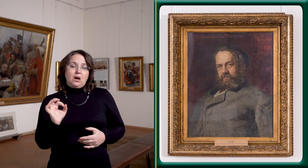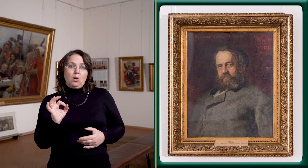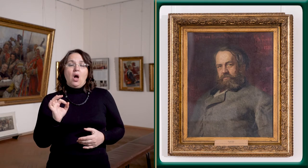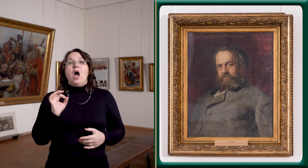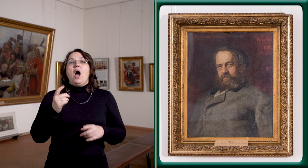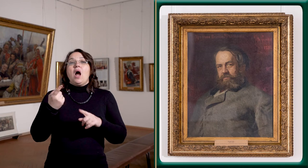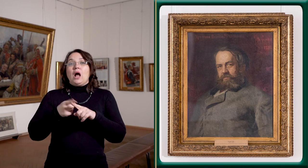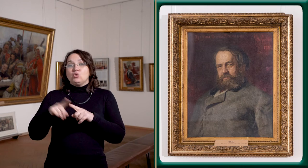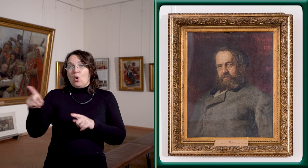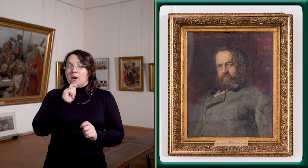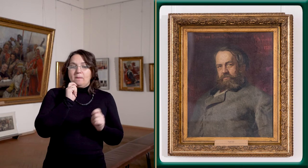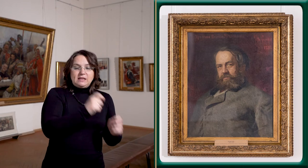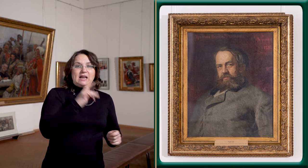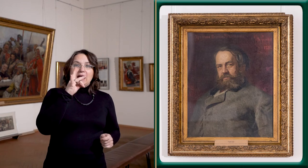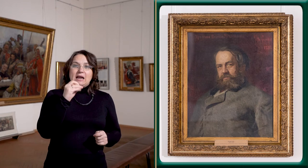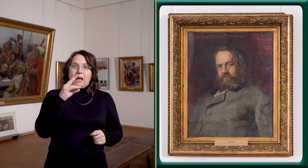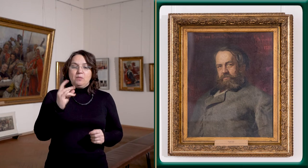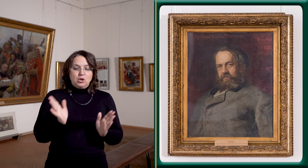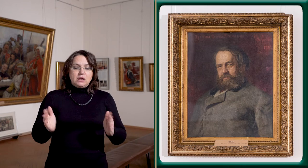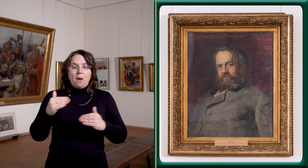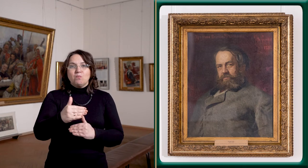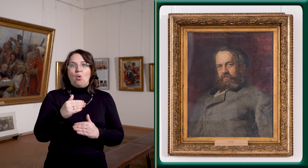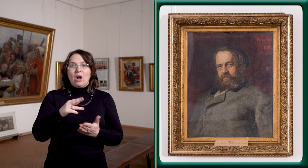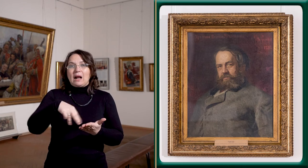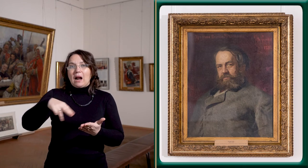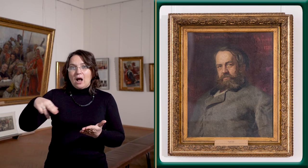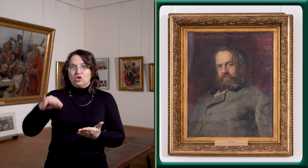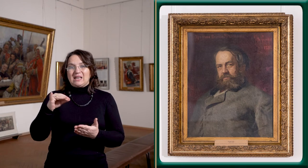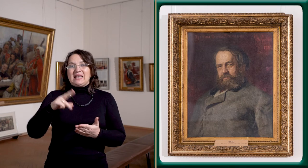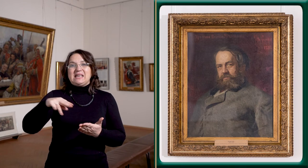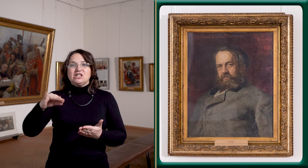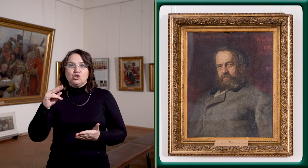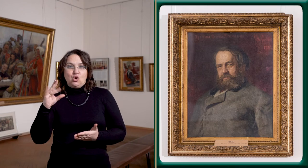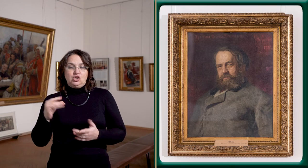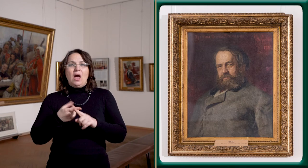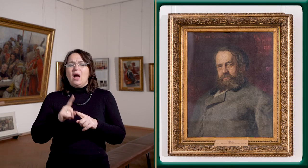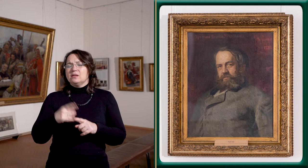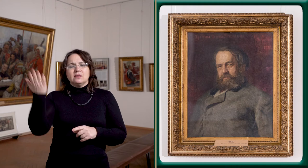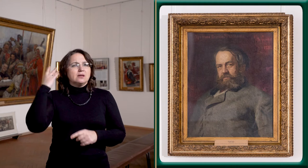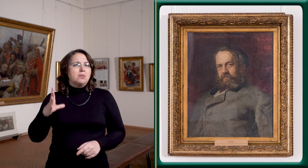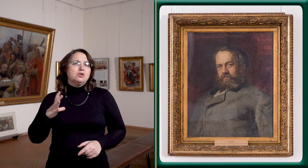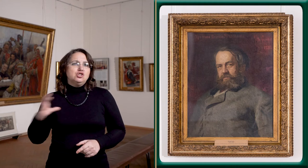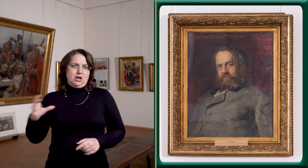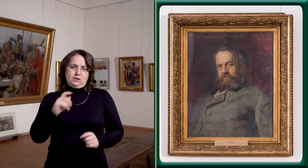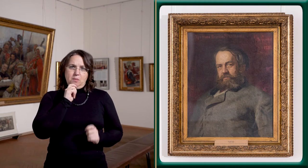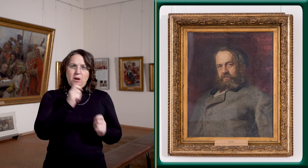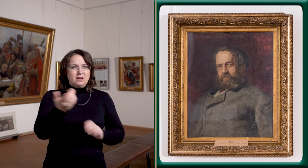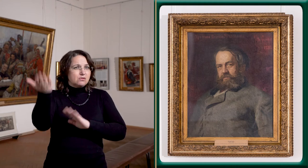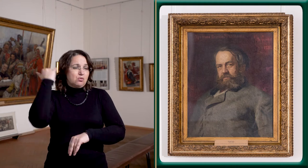подарил маленькому Репину набор акварельных красок и кисточки. Это был царский, поистине щедрый подарок по тем